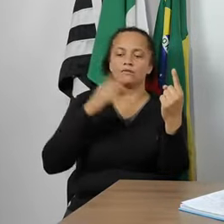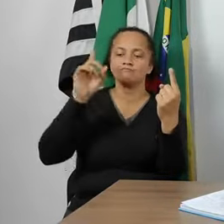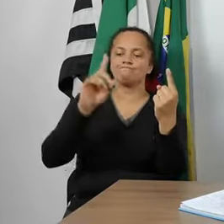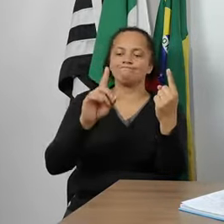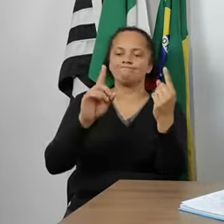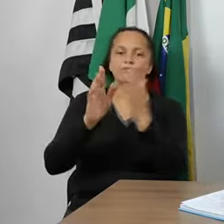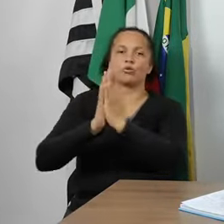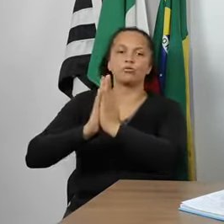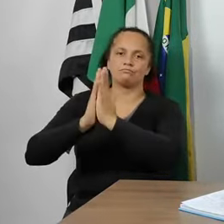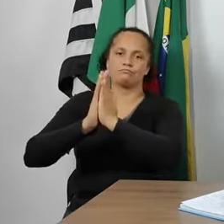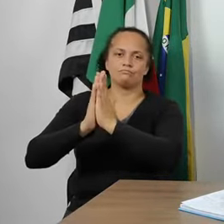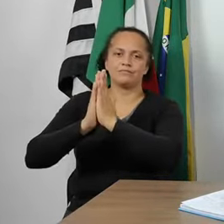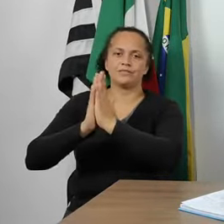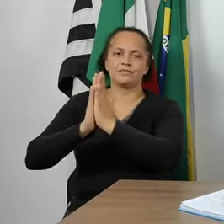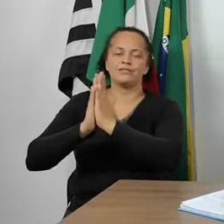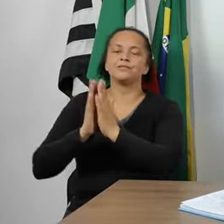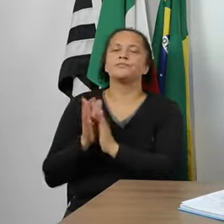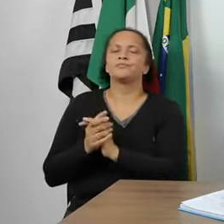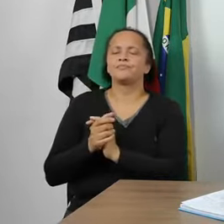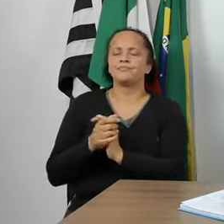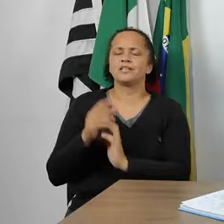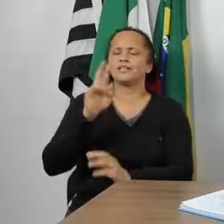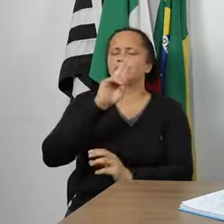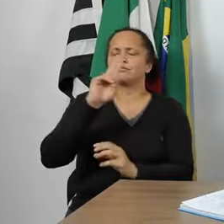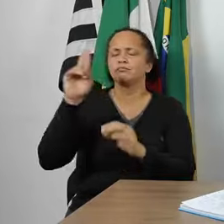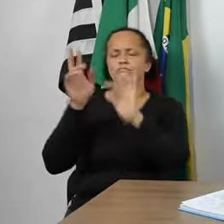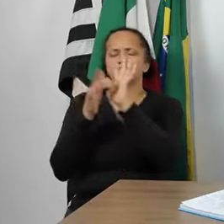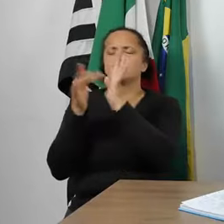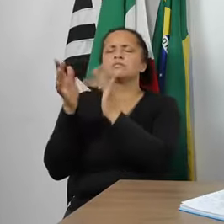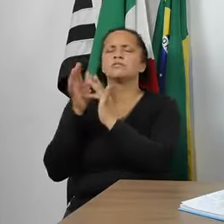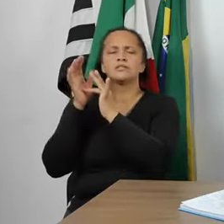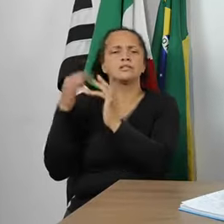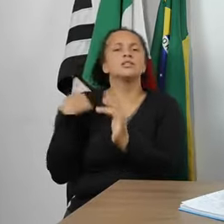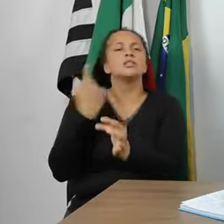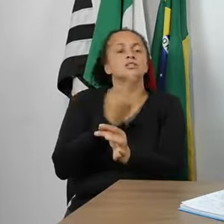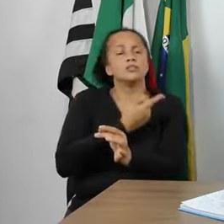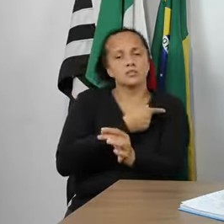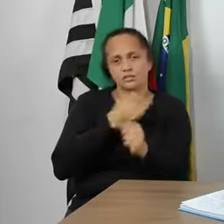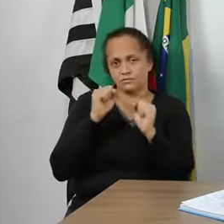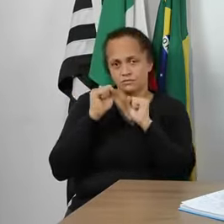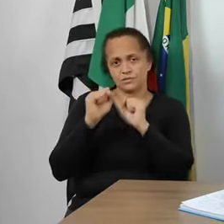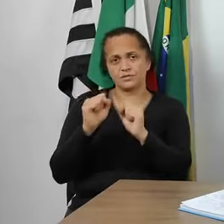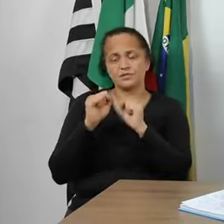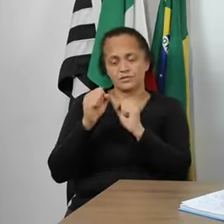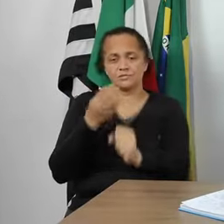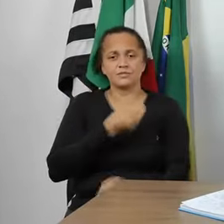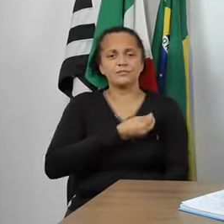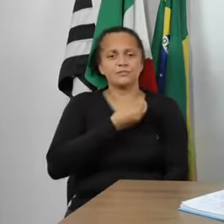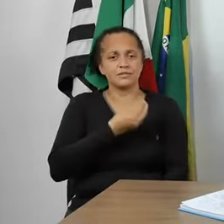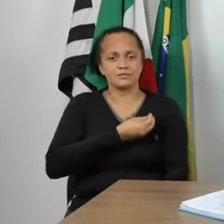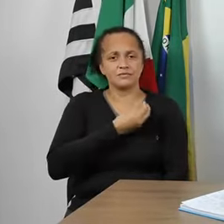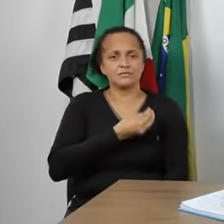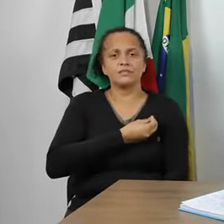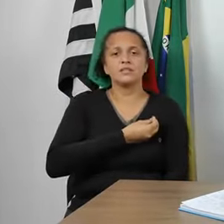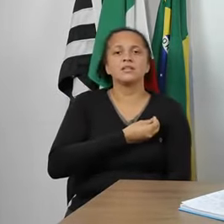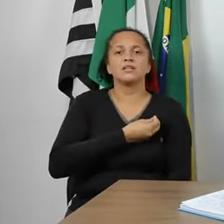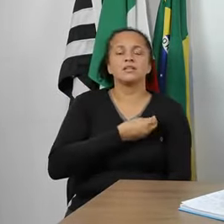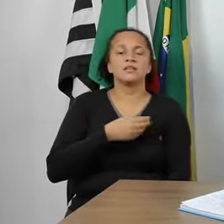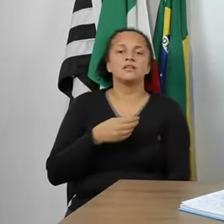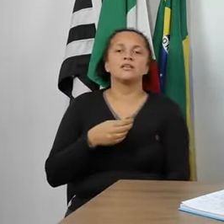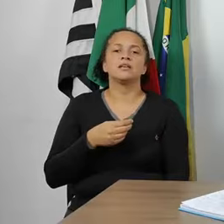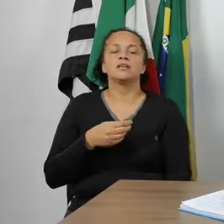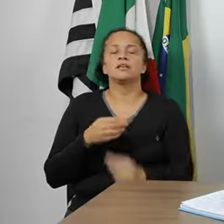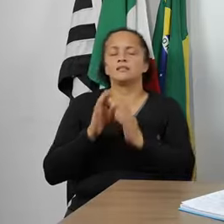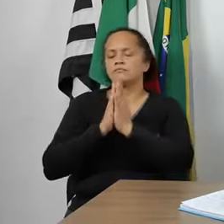fato viver um tempo aonde nós vemos a necessidade de pessoas receberem